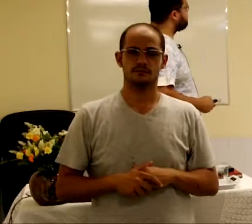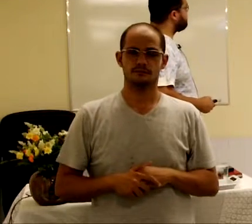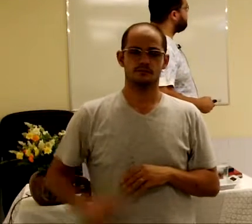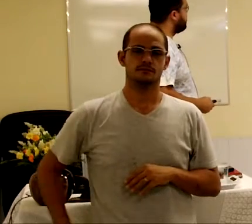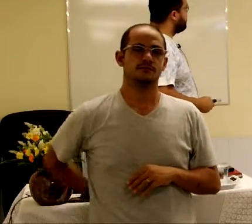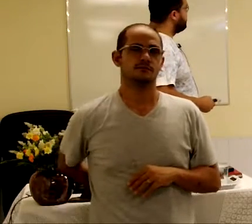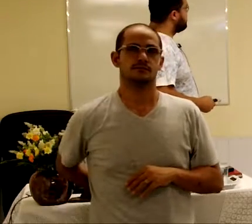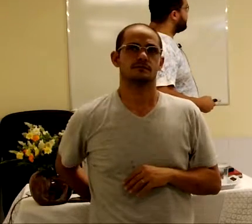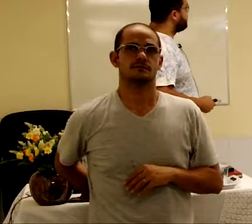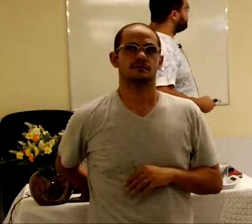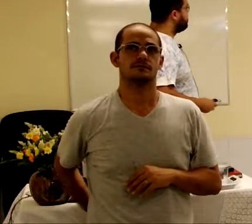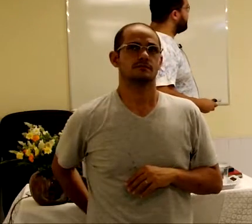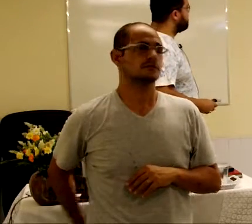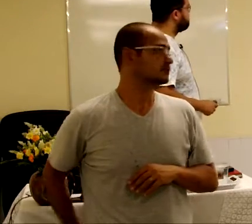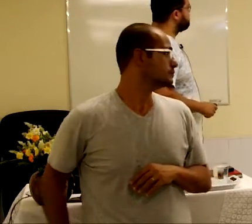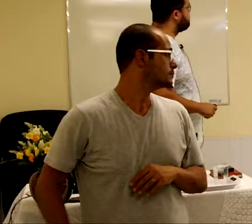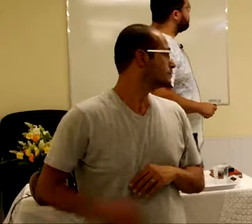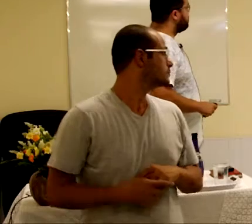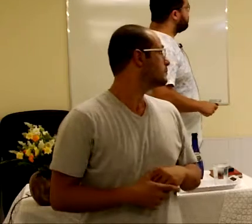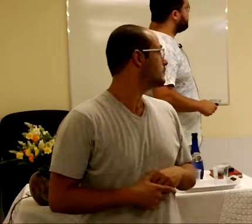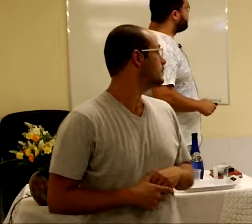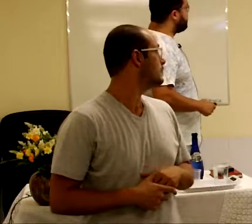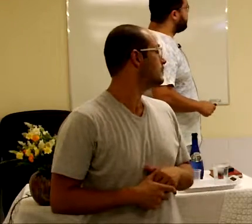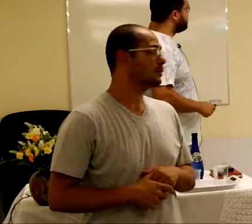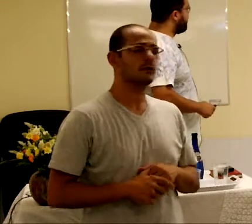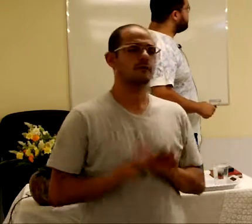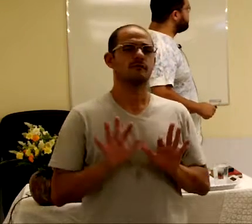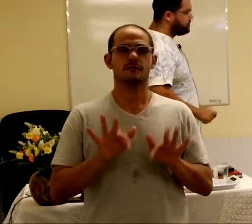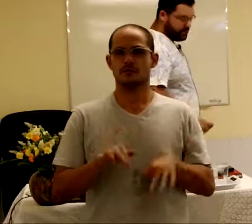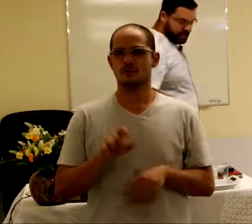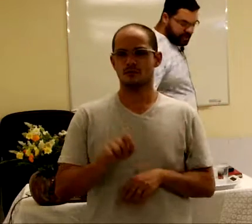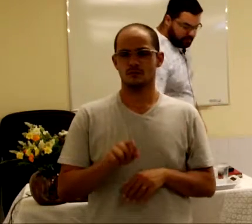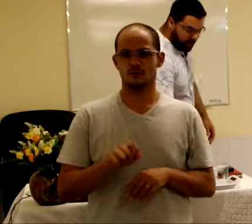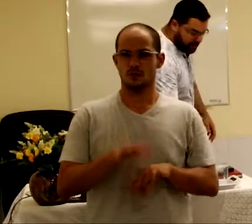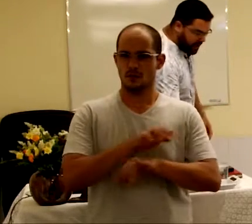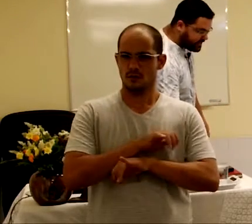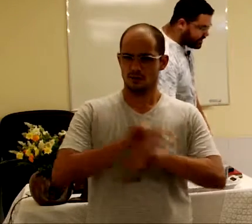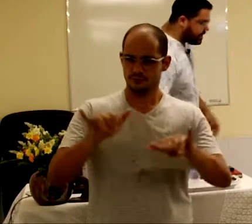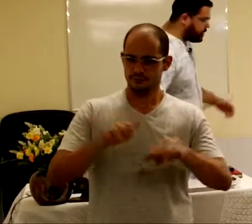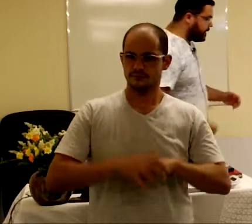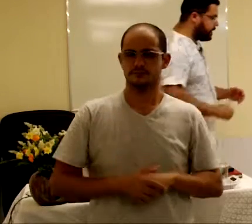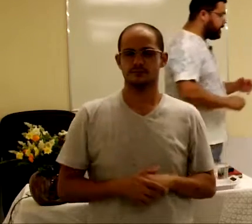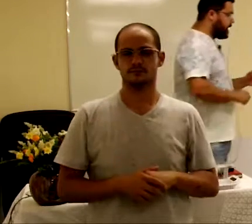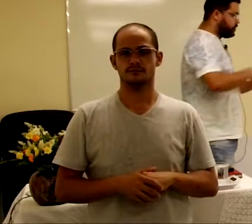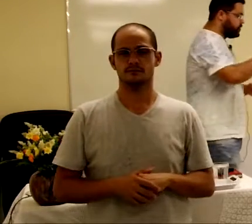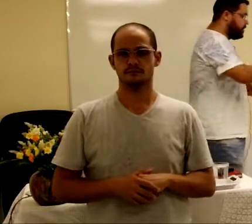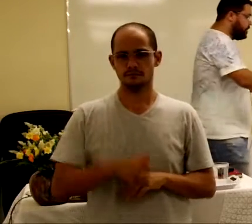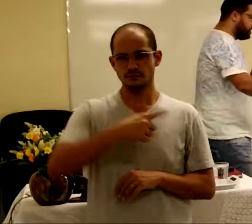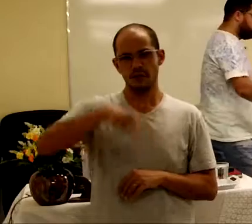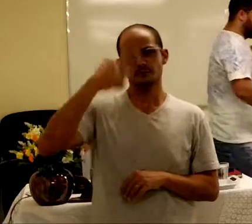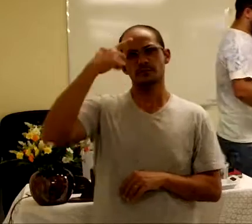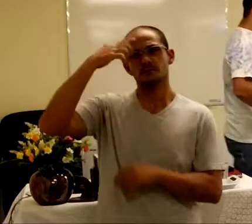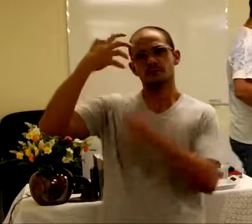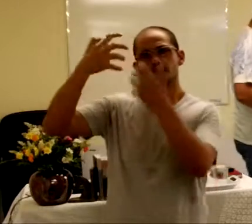Passar que isso aqui não vai. Vou finalizar com o Evangelho, Porque por mais que a gente